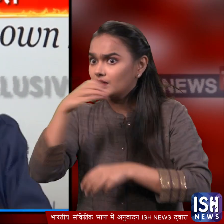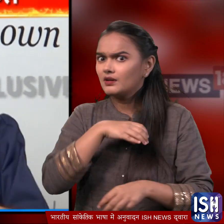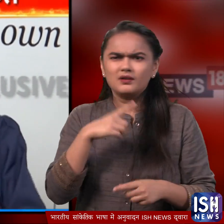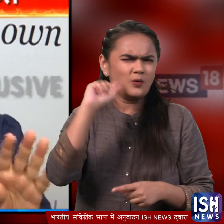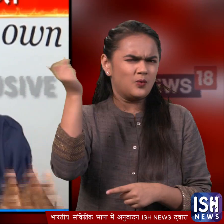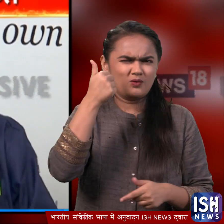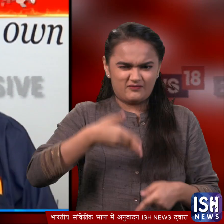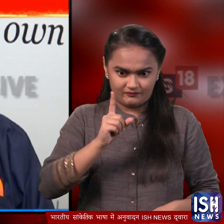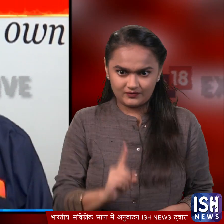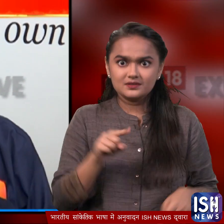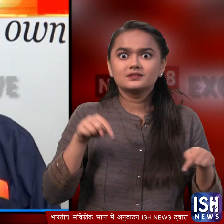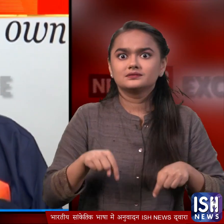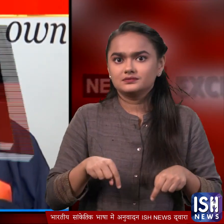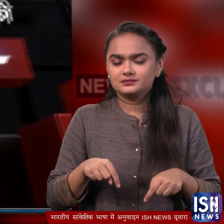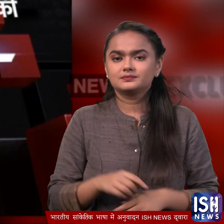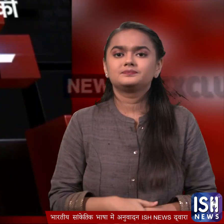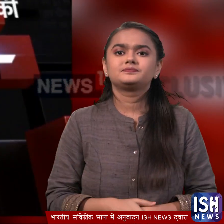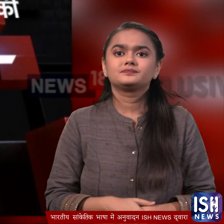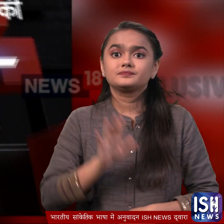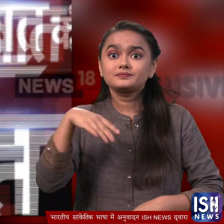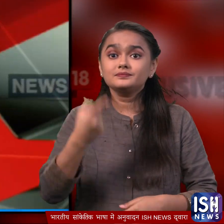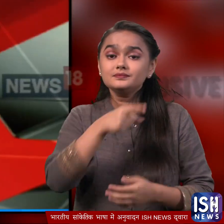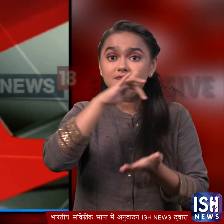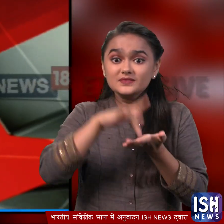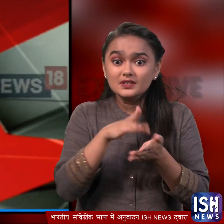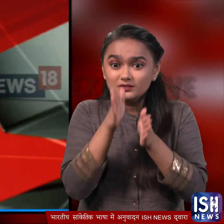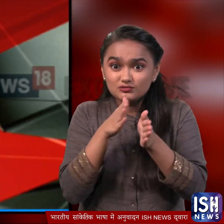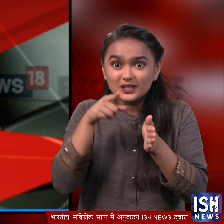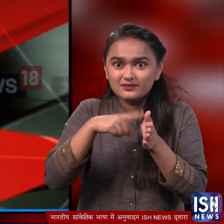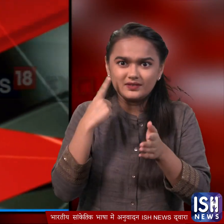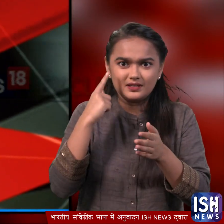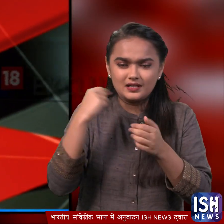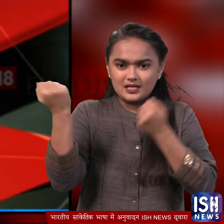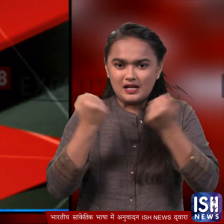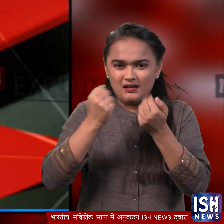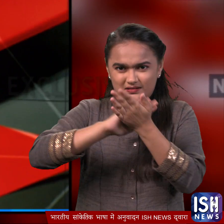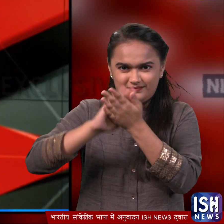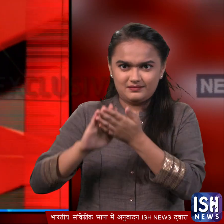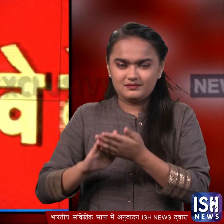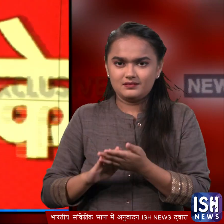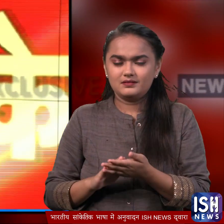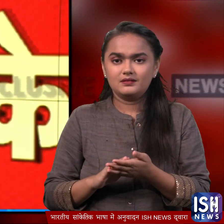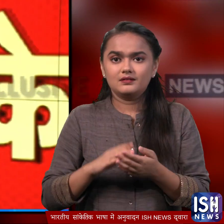ठीक है, ये शायद पहला केस है। मध्य रेलवे ने गाड़ियों की ढुलाई के लिए